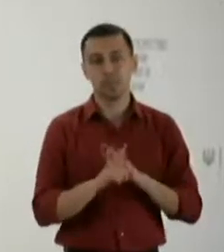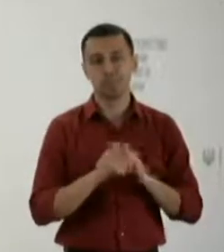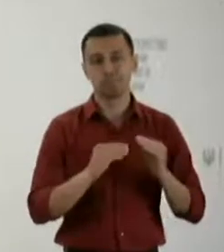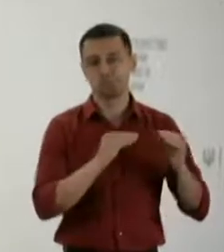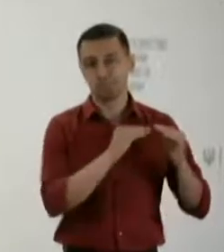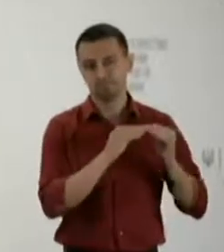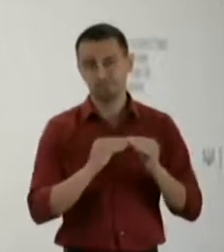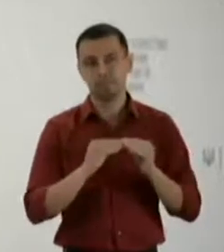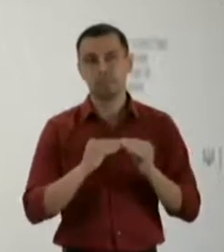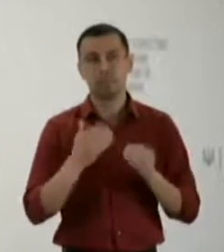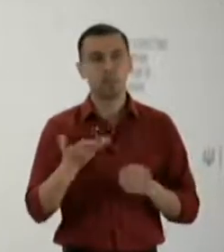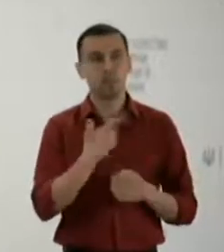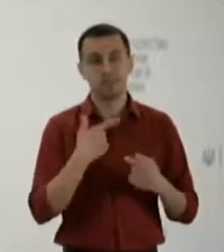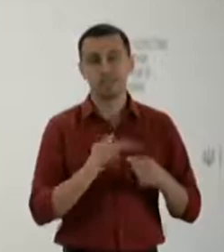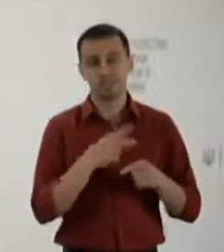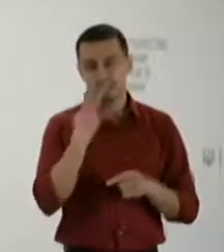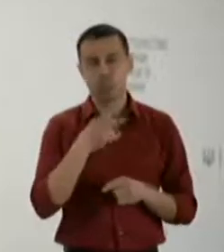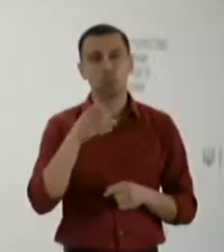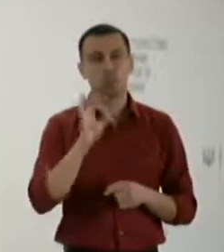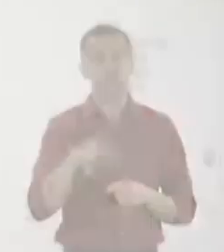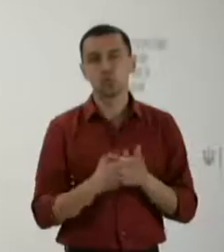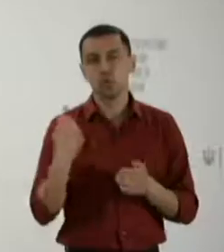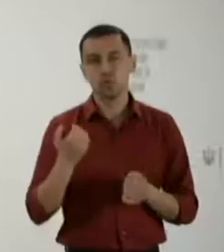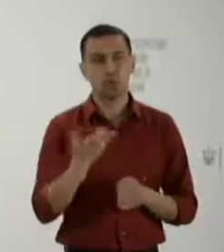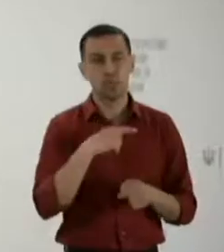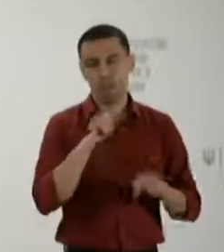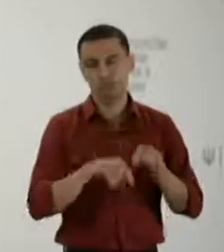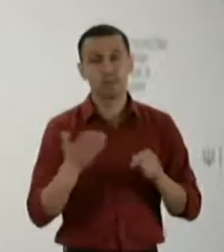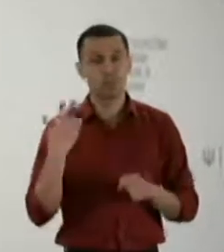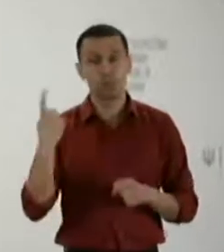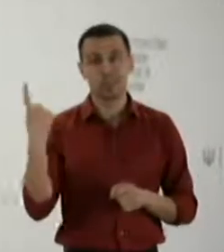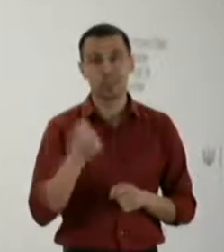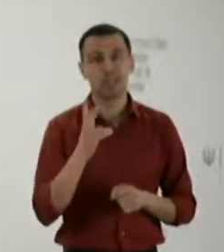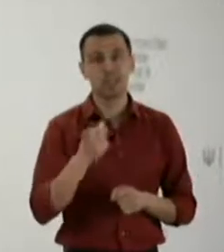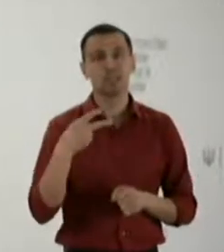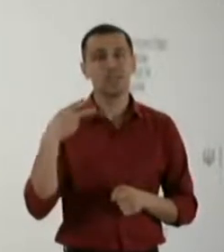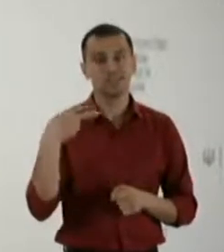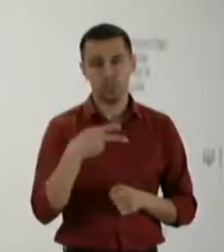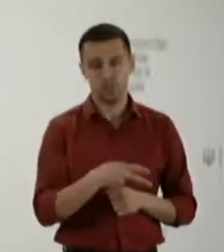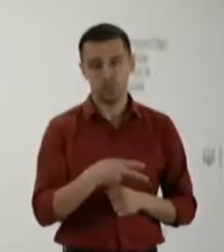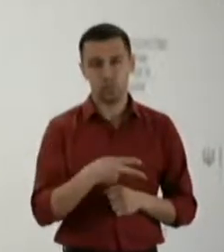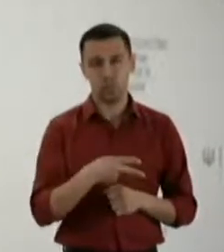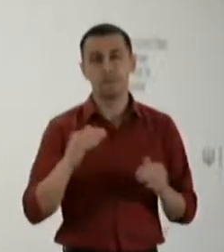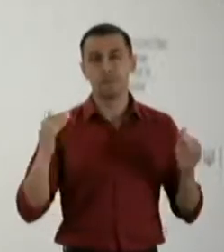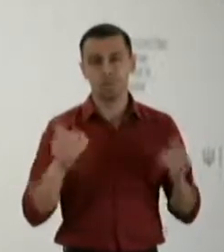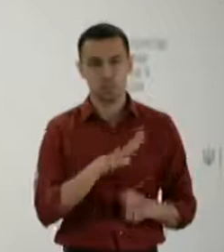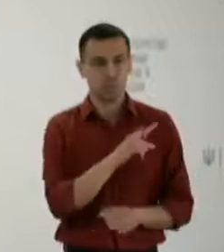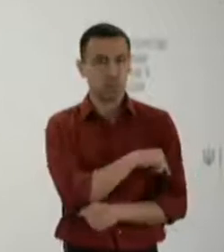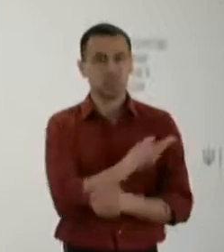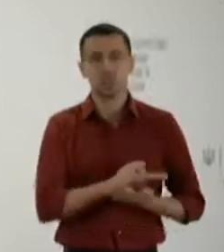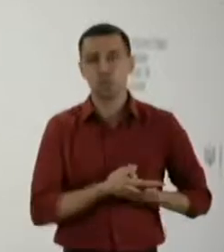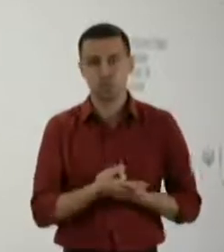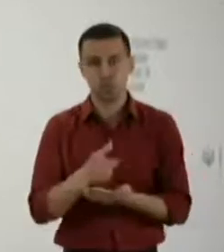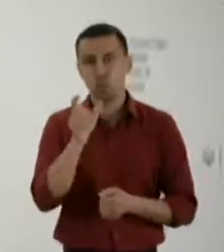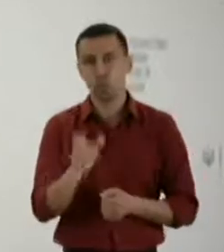стабілізуватися, тобто ми вже це бачимо по всіх регіонах. На минулому тижні на 2000 менше було госпіталізовано